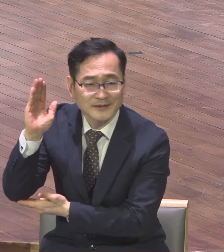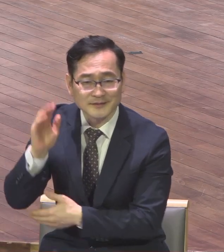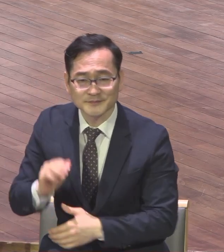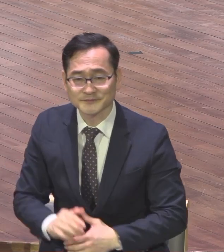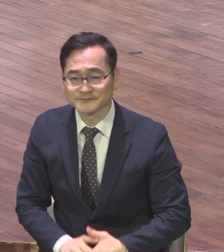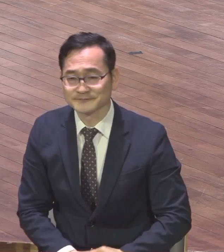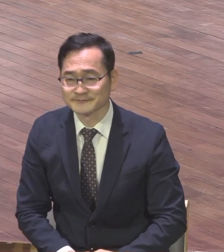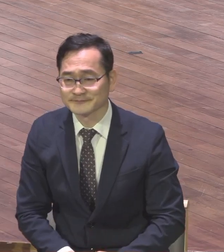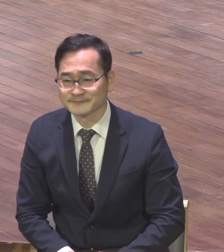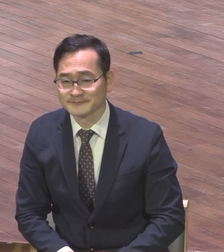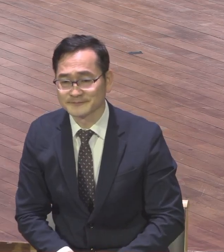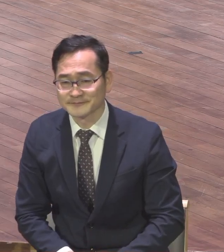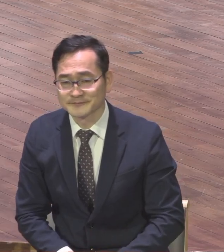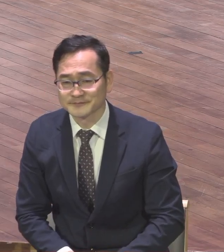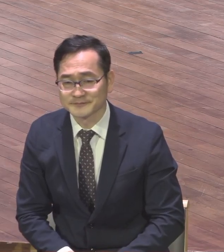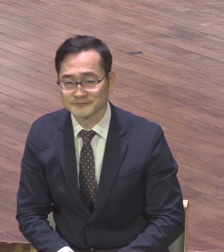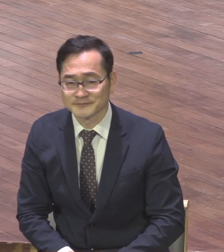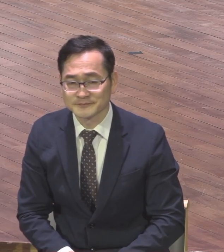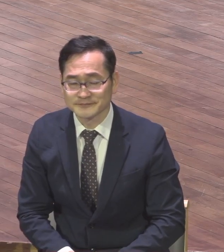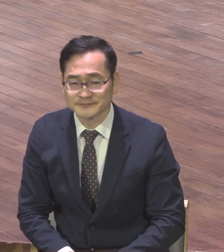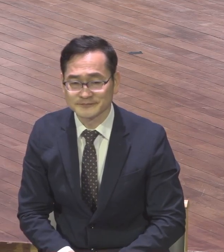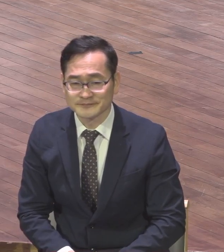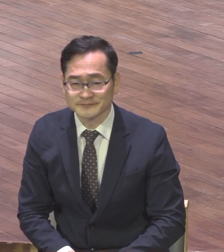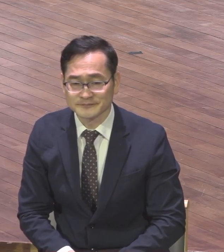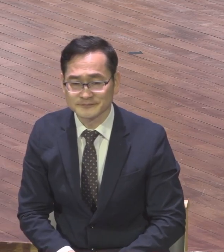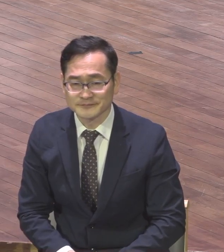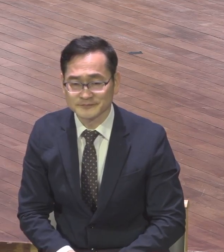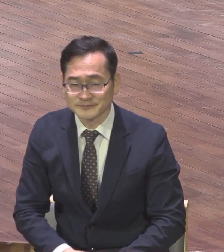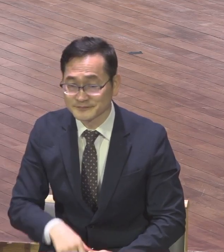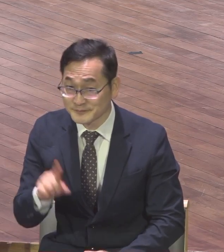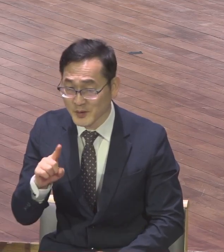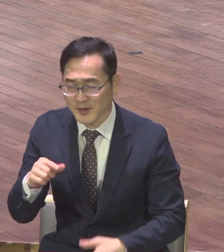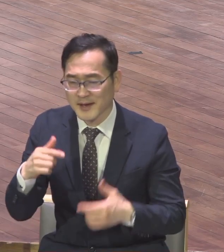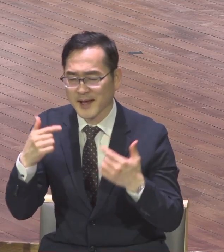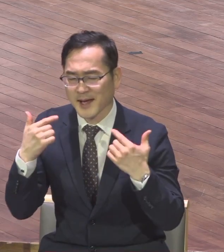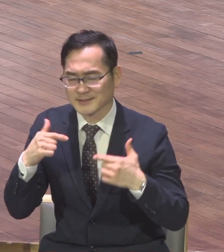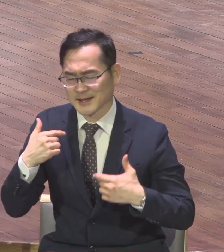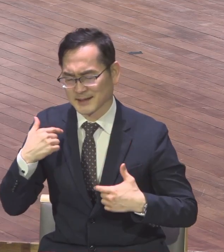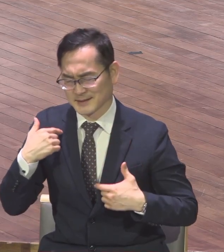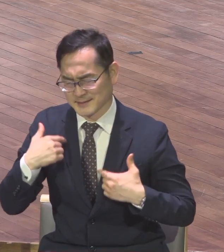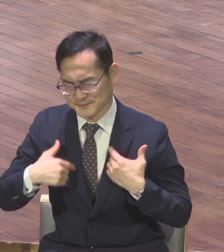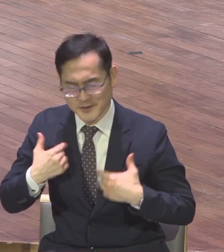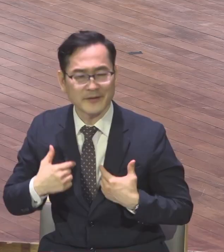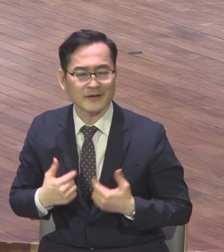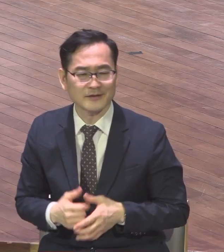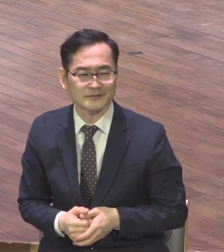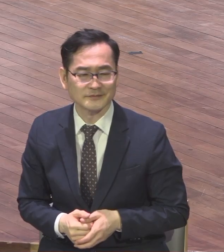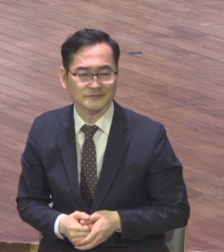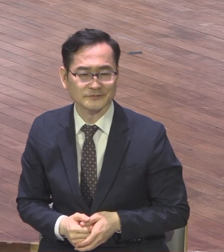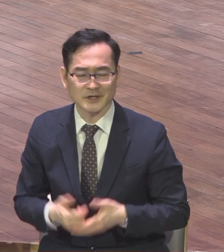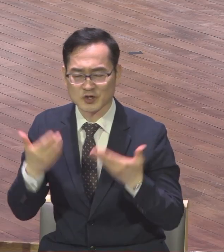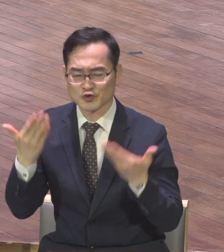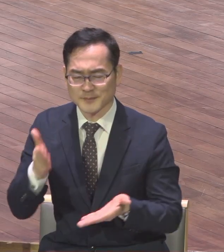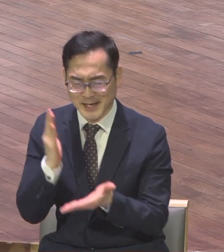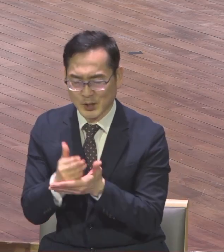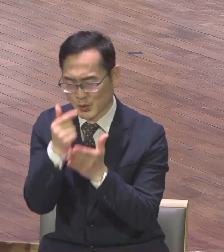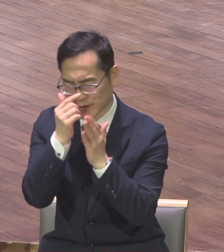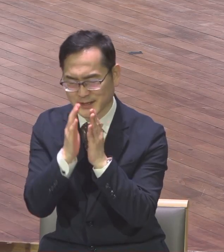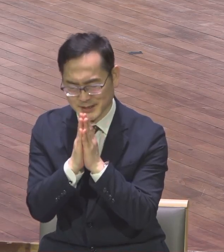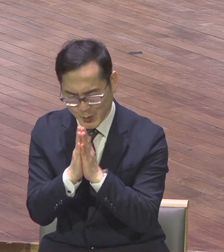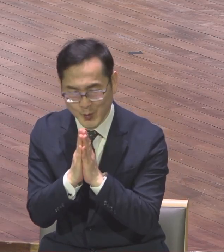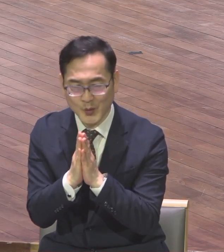그걸 구체적으로 밝혔습니다. 그 핵심이 뭐냐? 바로 항상 기뻐해라. 쉬지 말고